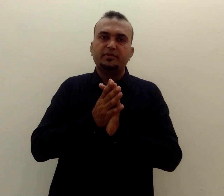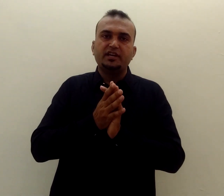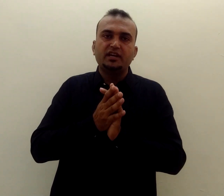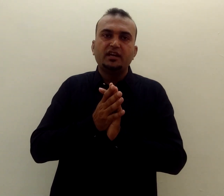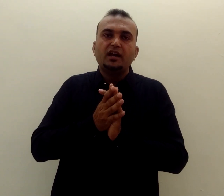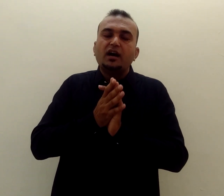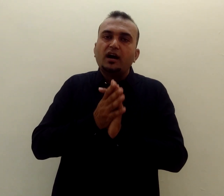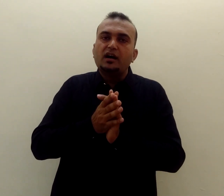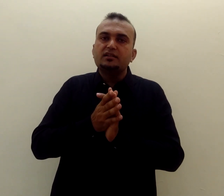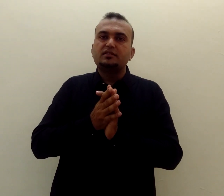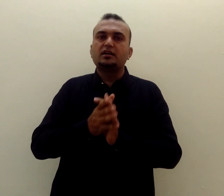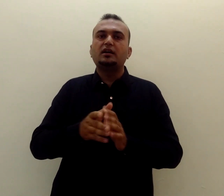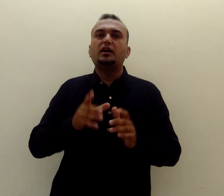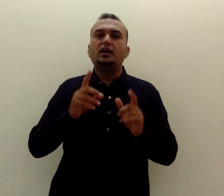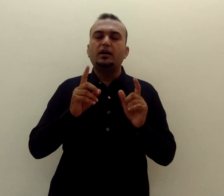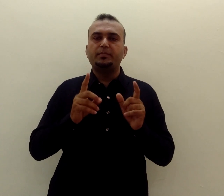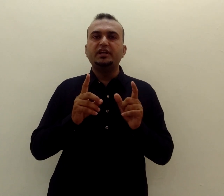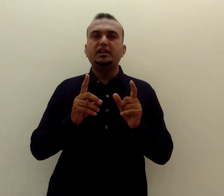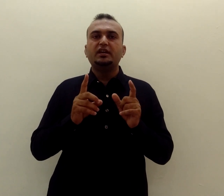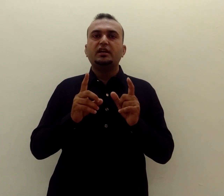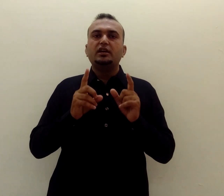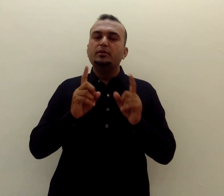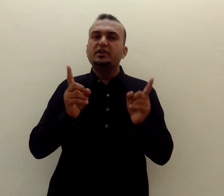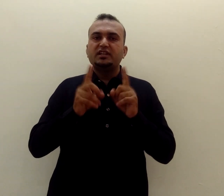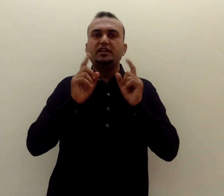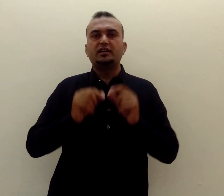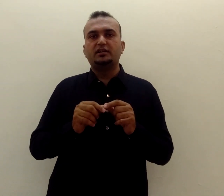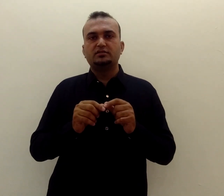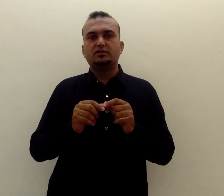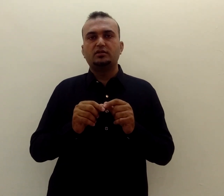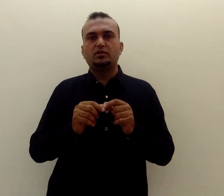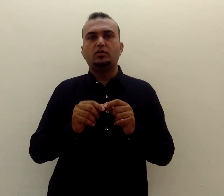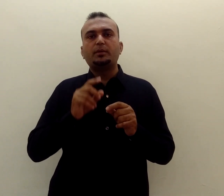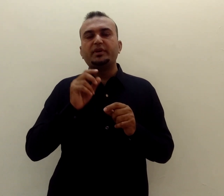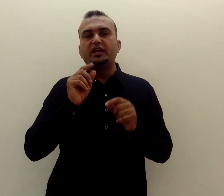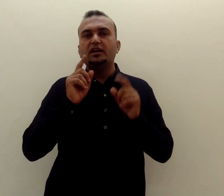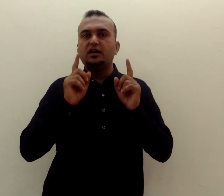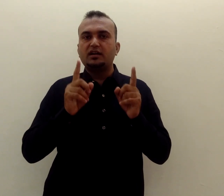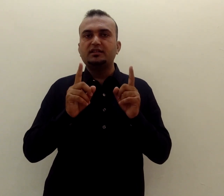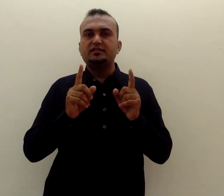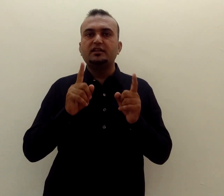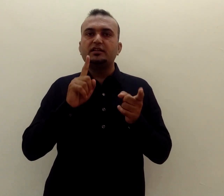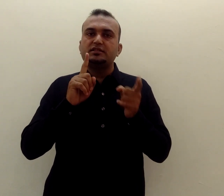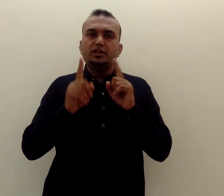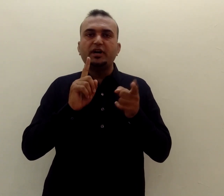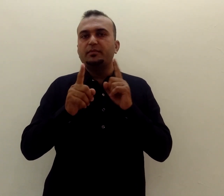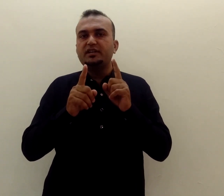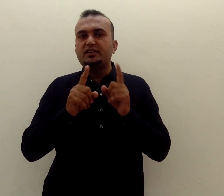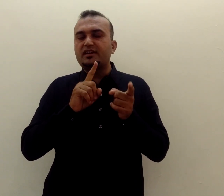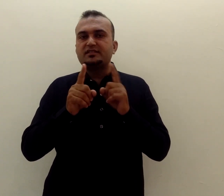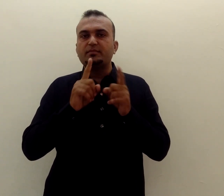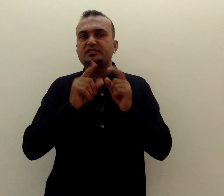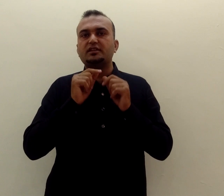ने आज तक अपनी हिम्मत नहीं हारी और अपने इरादे से रत्ती भर भी टस से मस नहीं